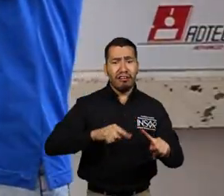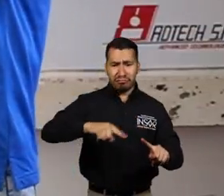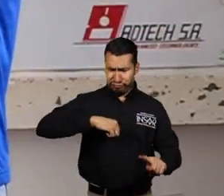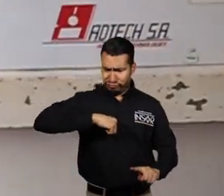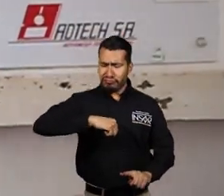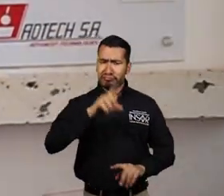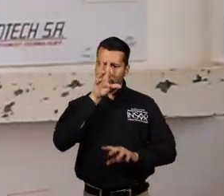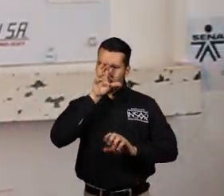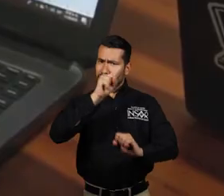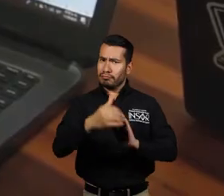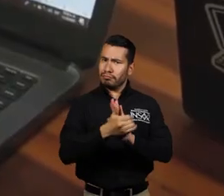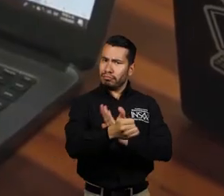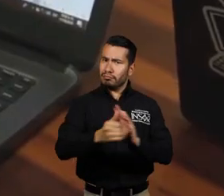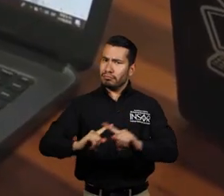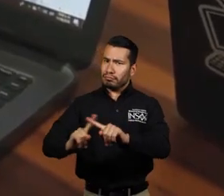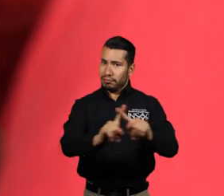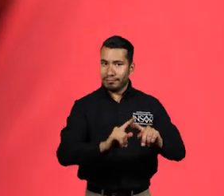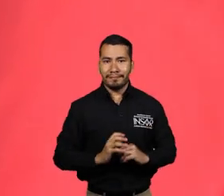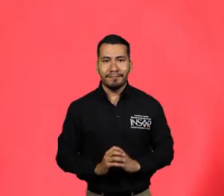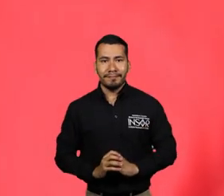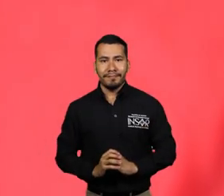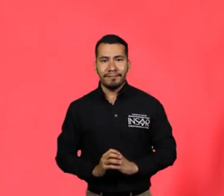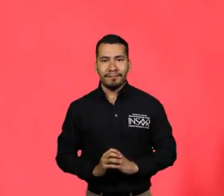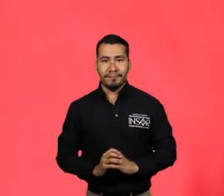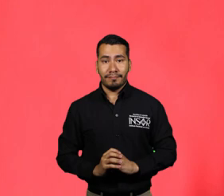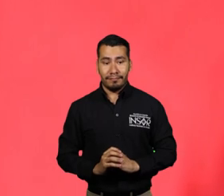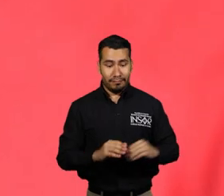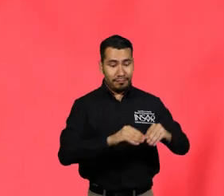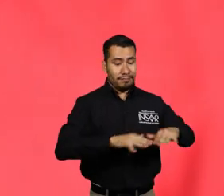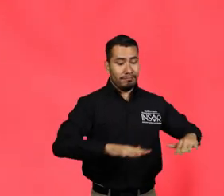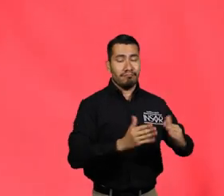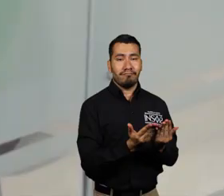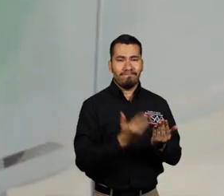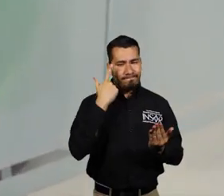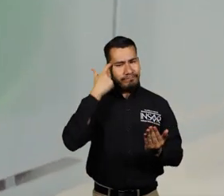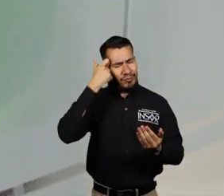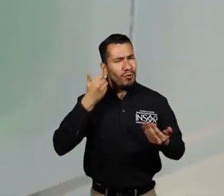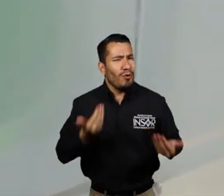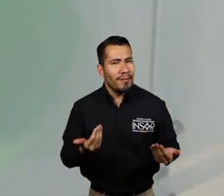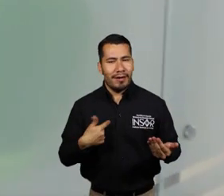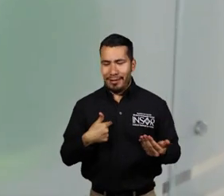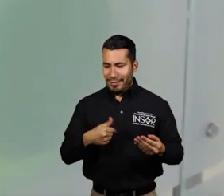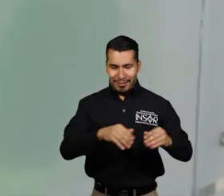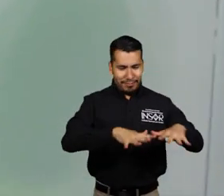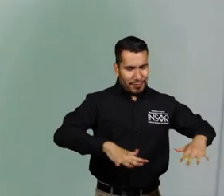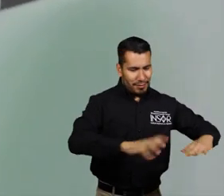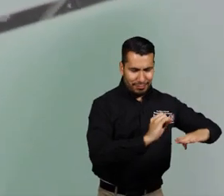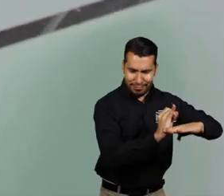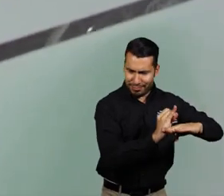derechos con capacidades y potencialidades diversas el reto del sector educativo está en generar las condiciones